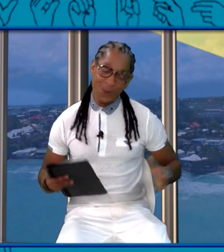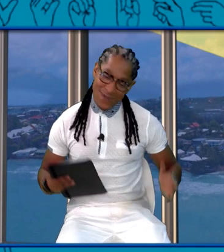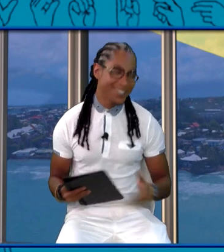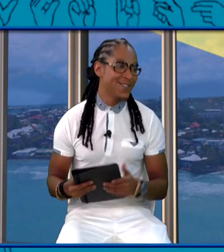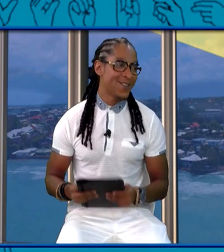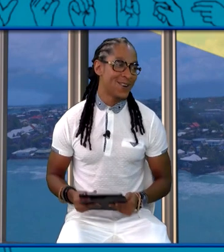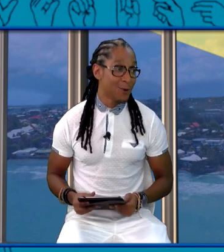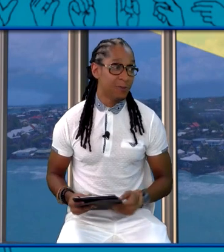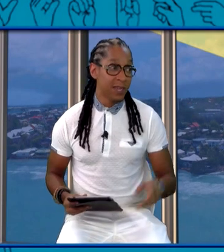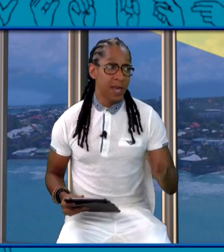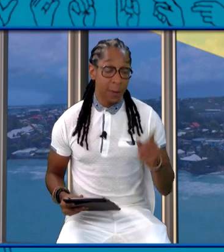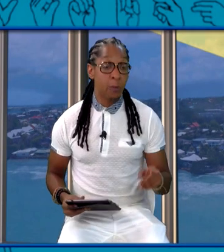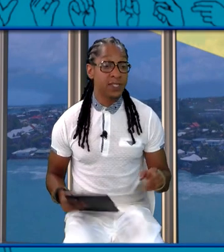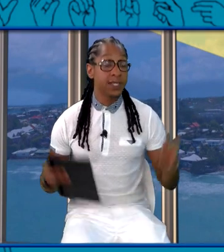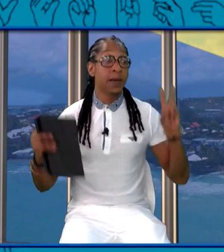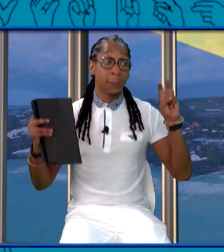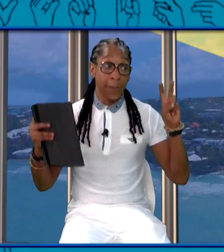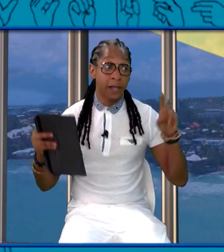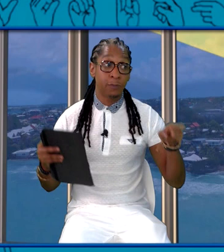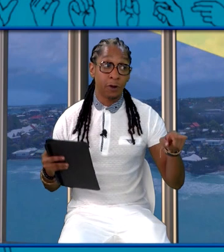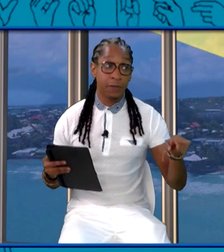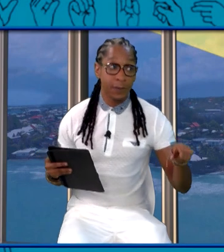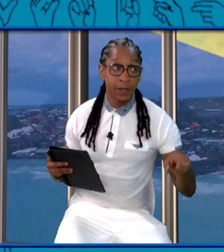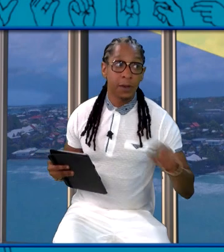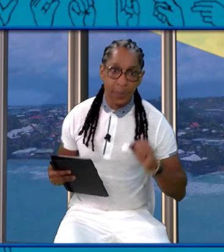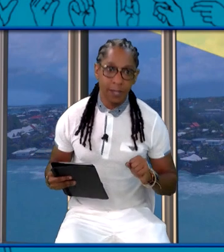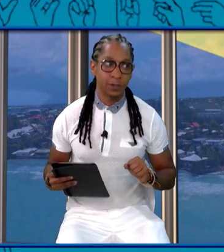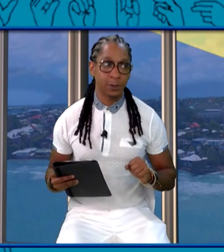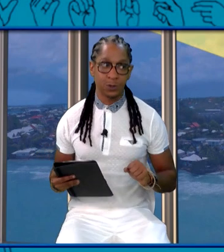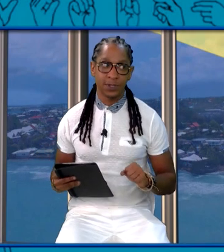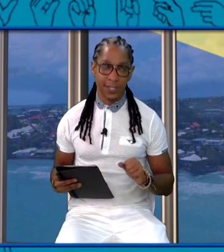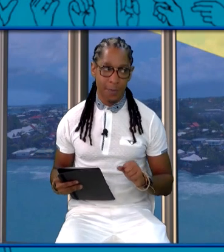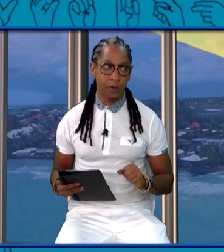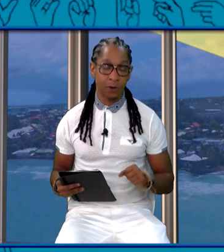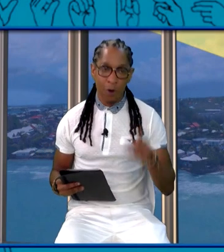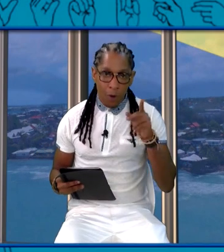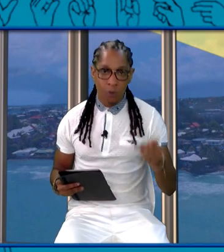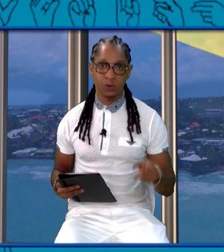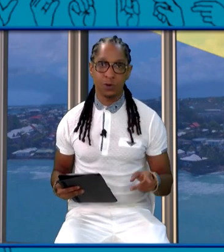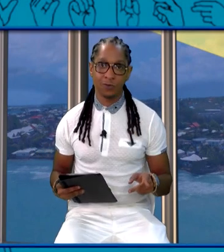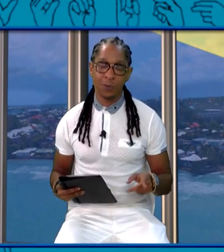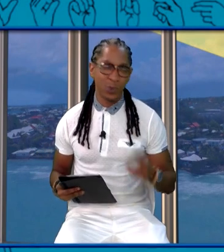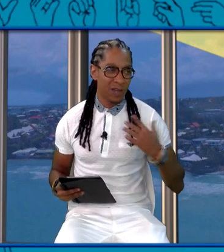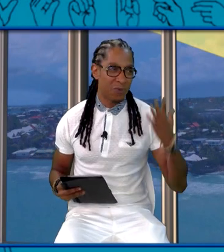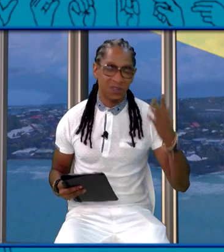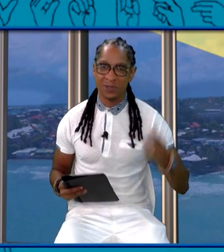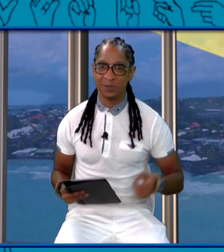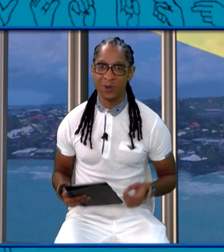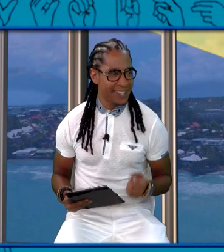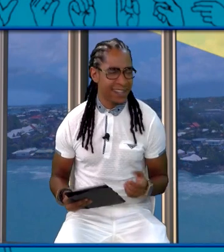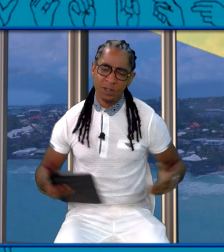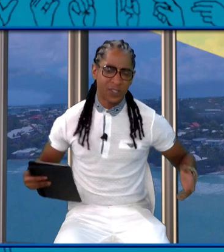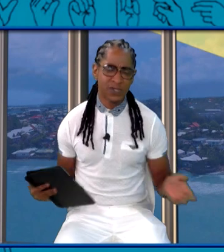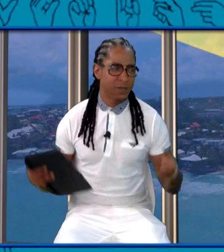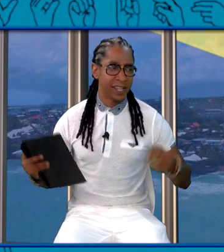quand tu veux. Merci encore, longue vie. Et comme on dit, merde pour le film. Bien entendu, c'est important. On compte sur vous et puis on a confiance en vous.